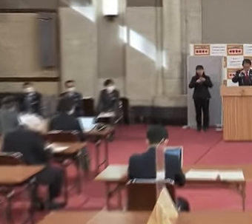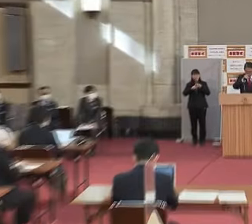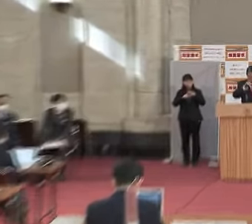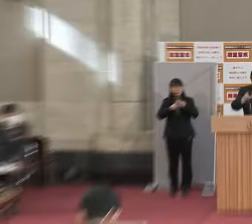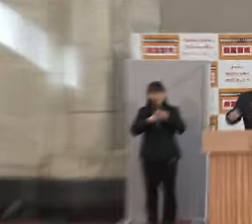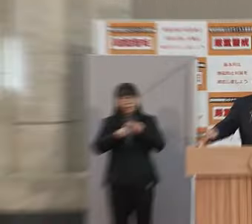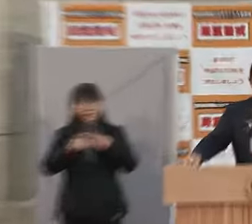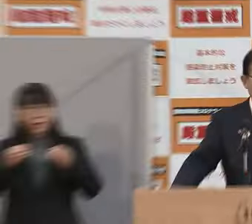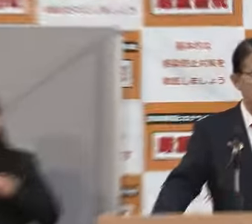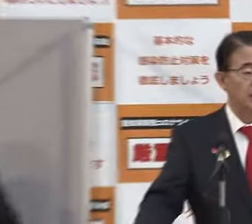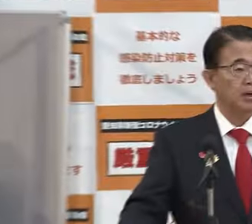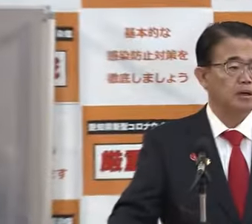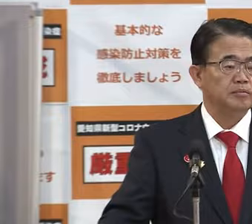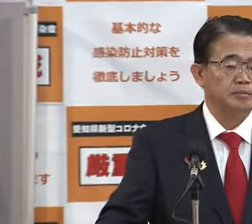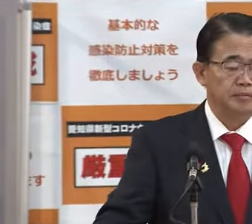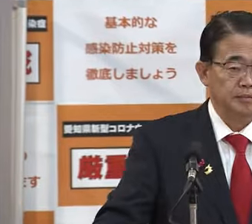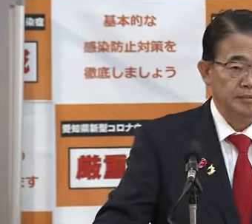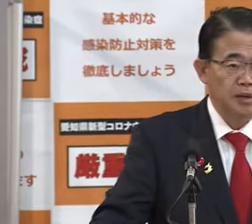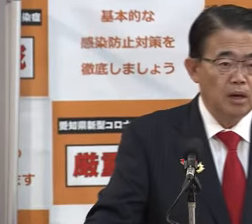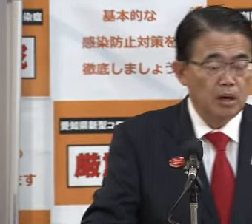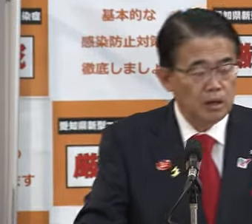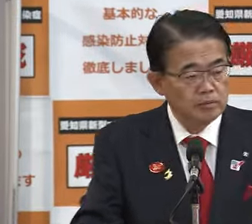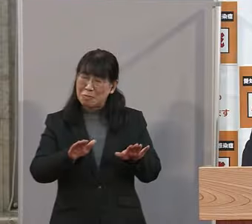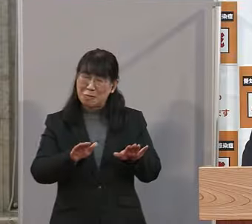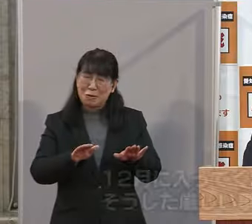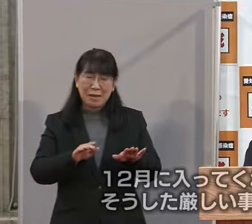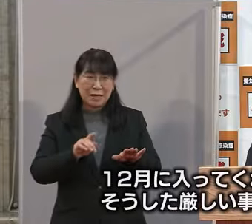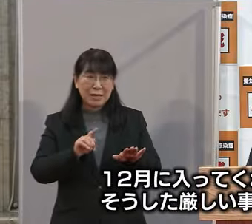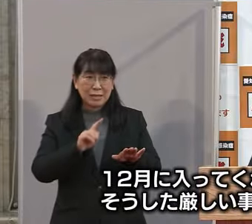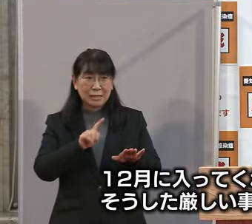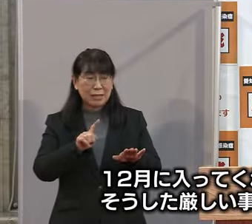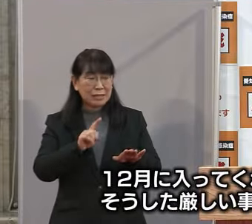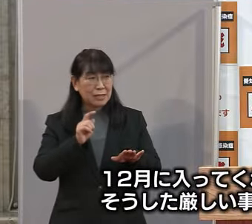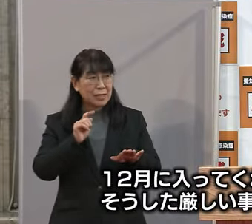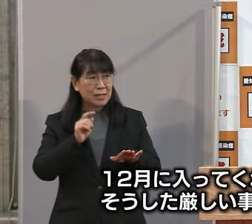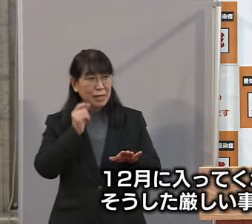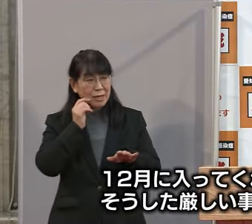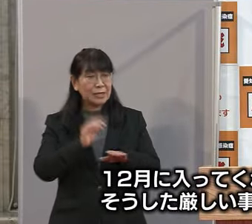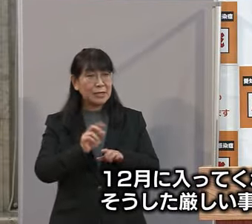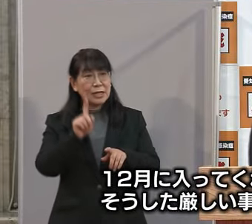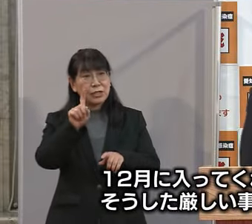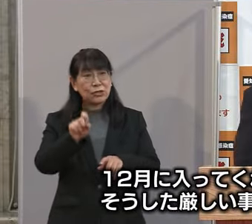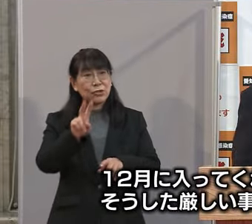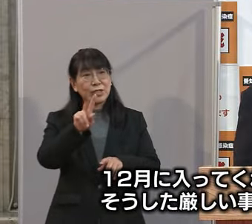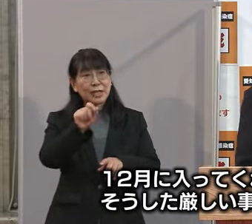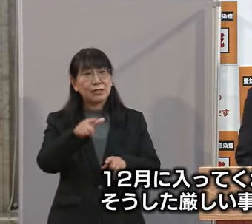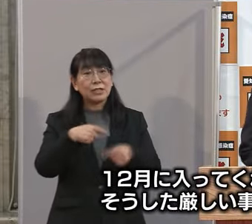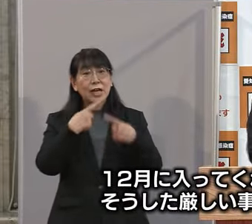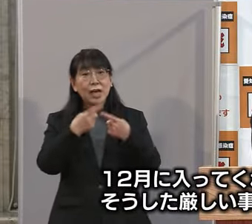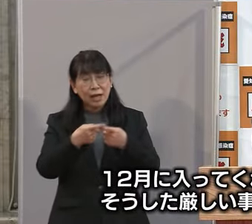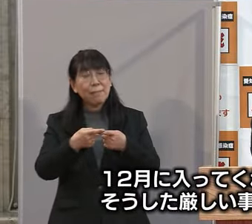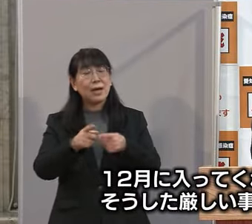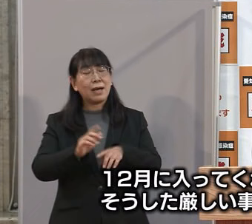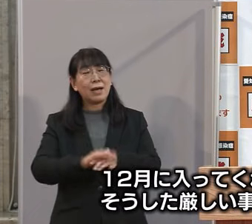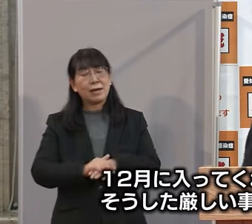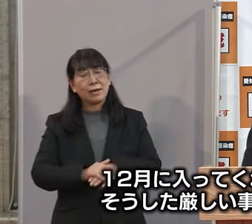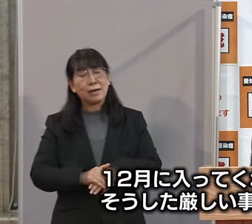今日の会見で大村知事は12月に入ってくればですねやはり